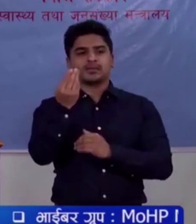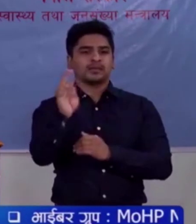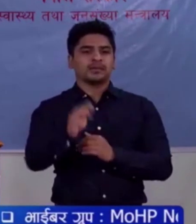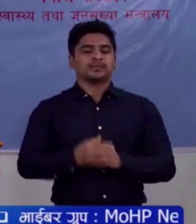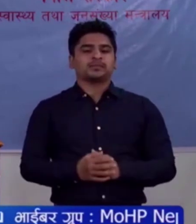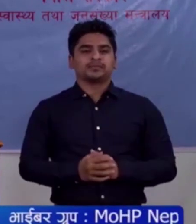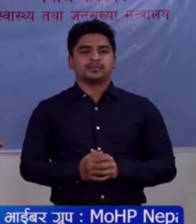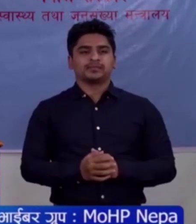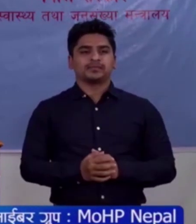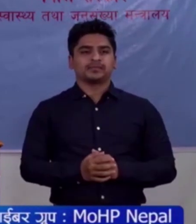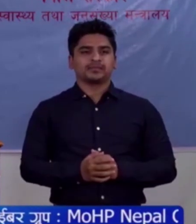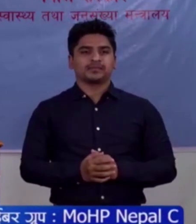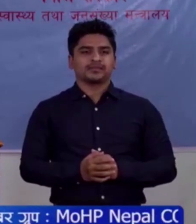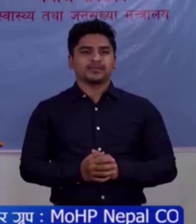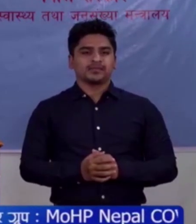अहिलेसम्म कुल